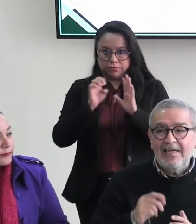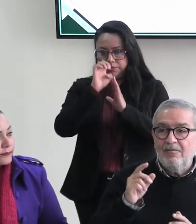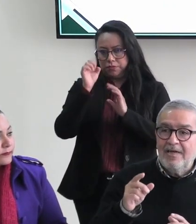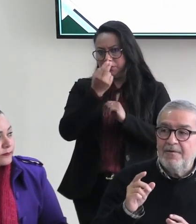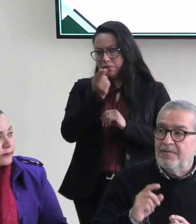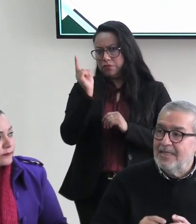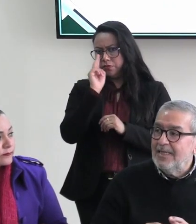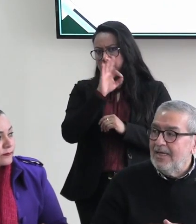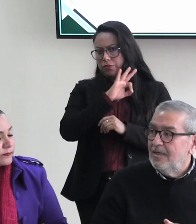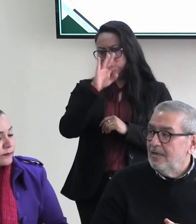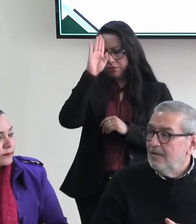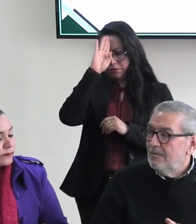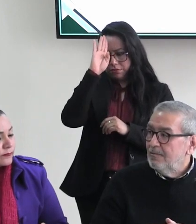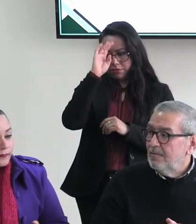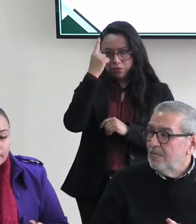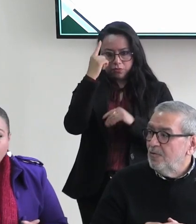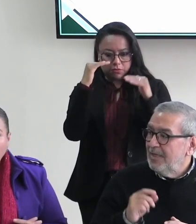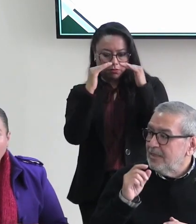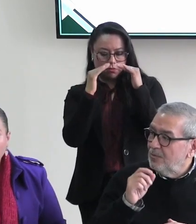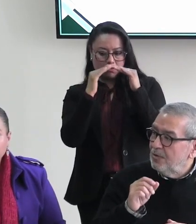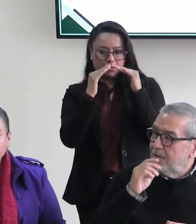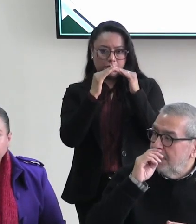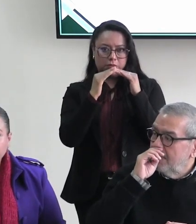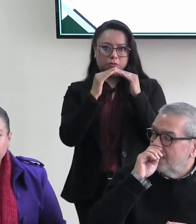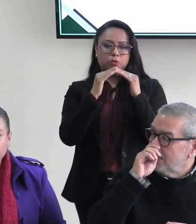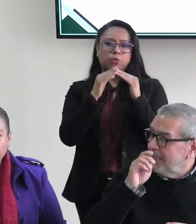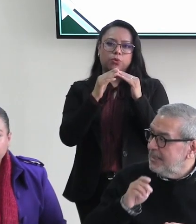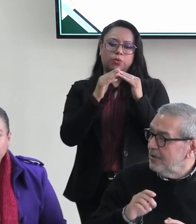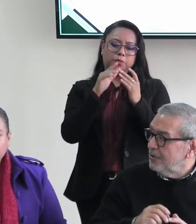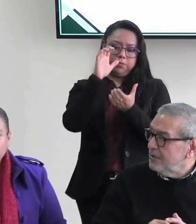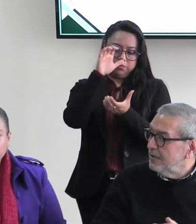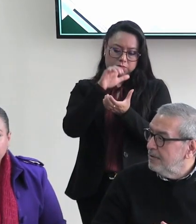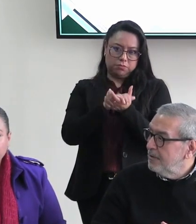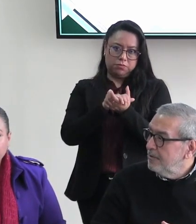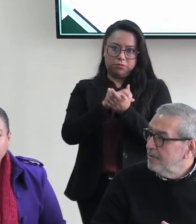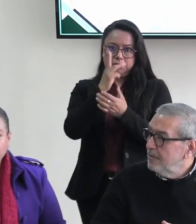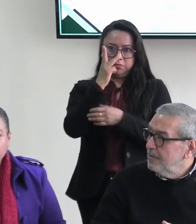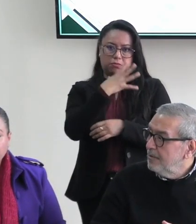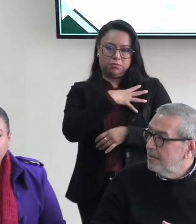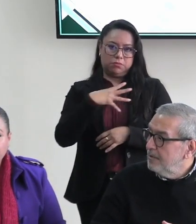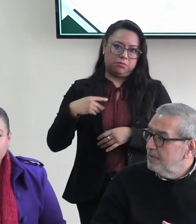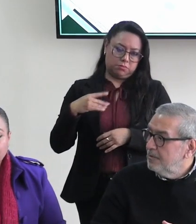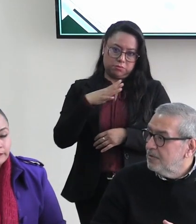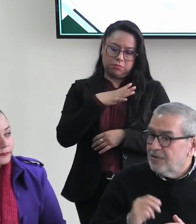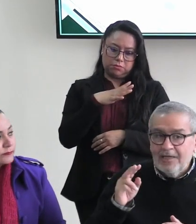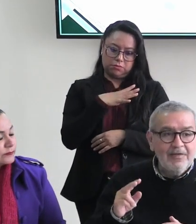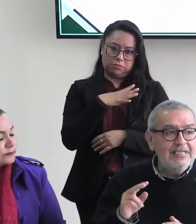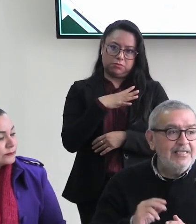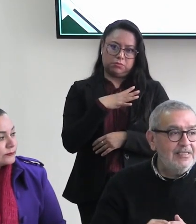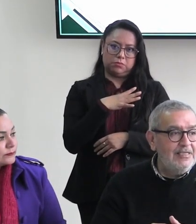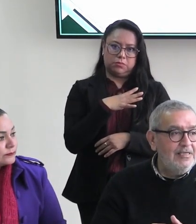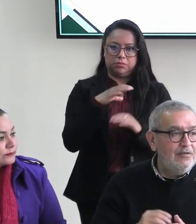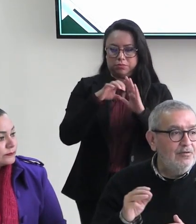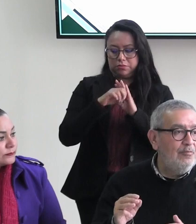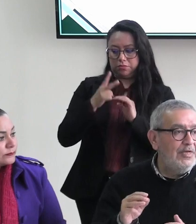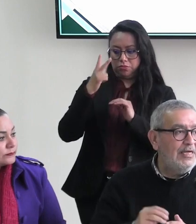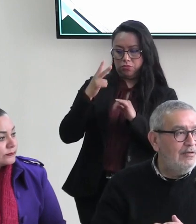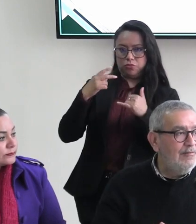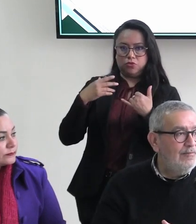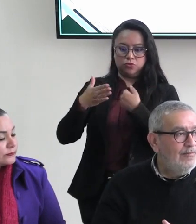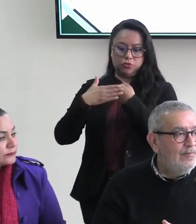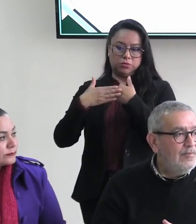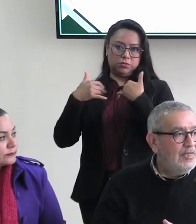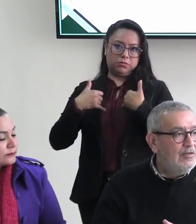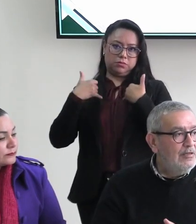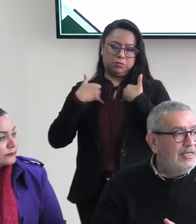piensa en que en una vivienda, un matrimonio con 3 hijos, 2 adolescentes y uno